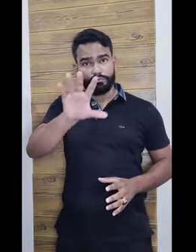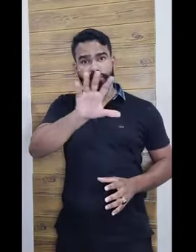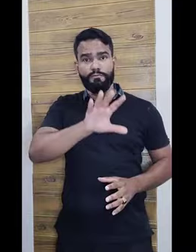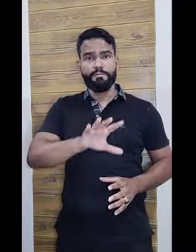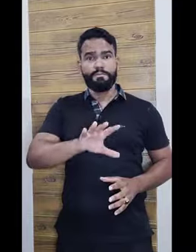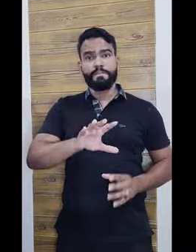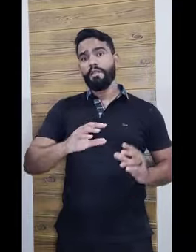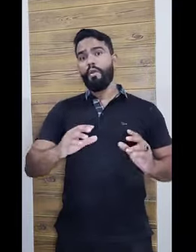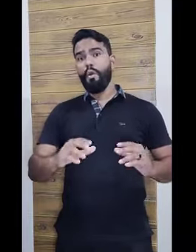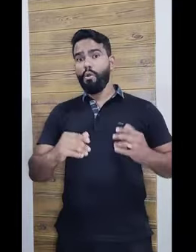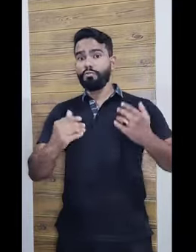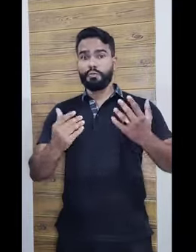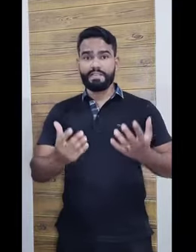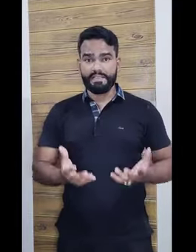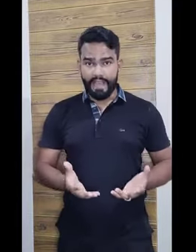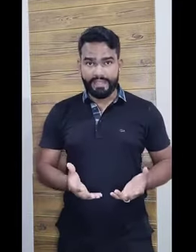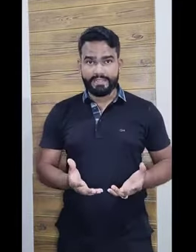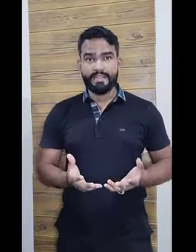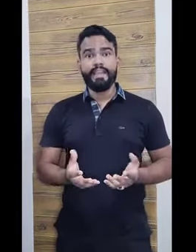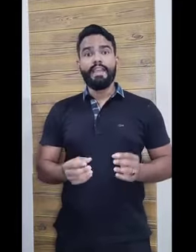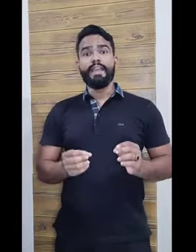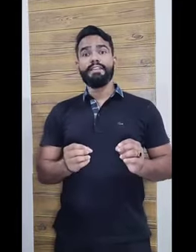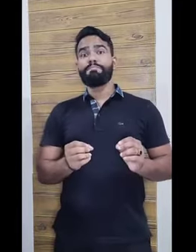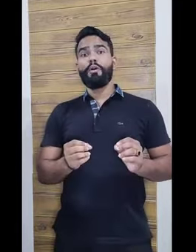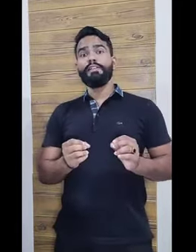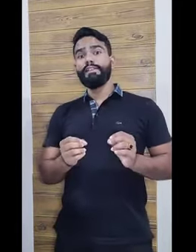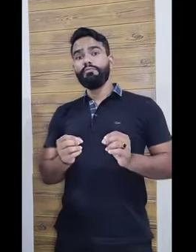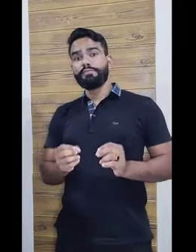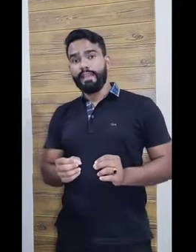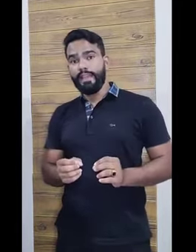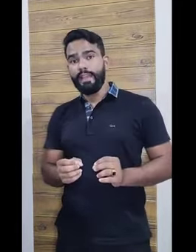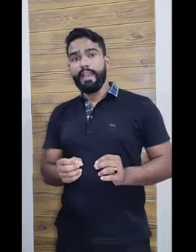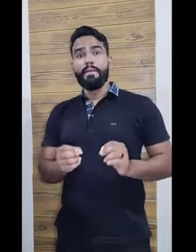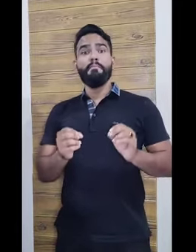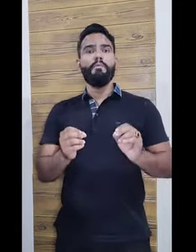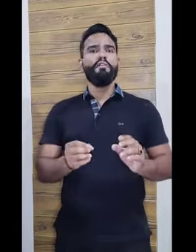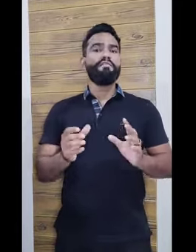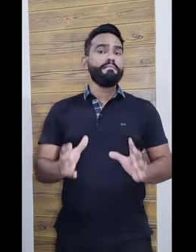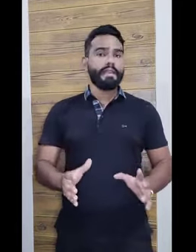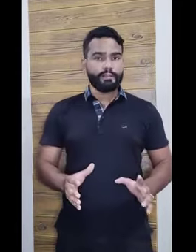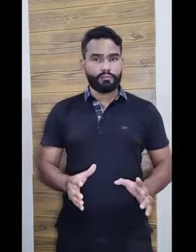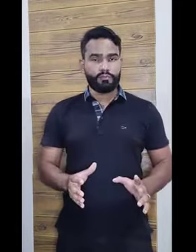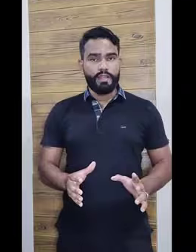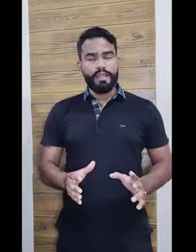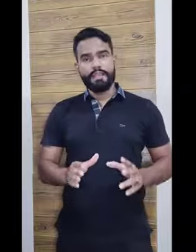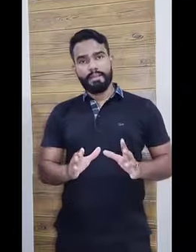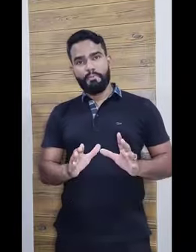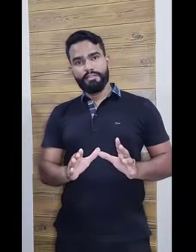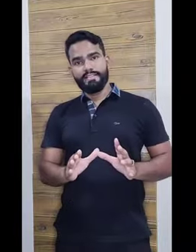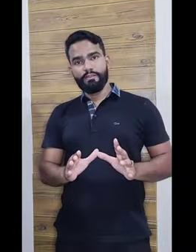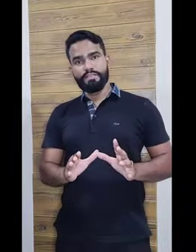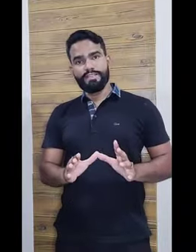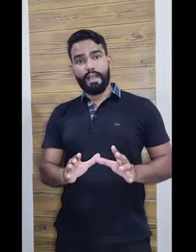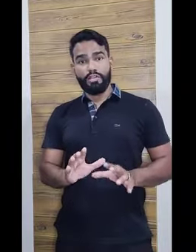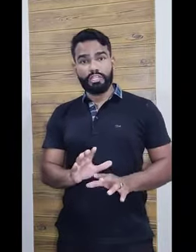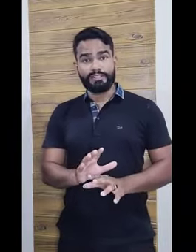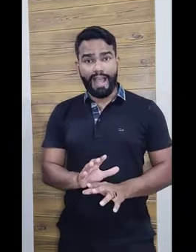neutro. Outros sinais, eles podem não ter movimento. Ele pode ser um sinal